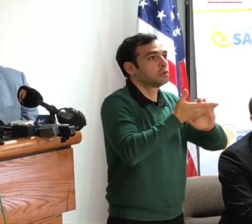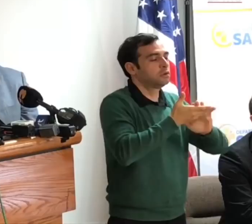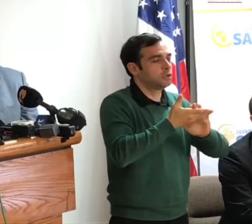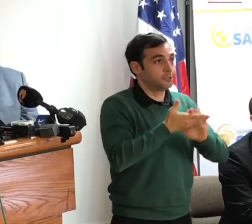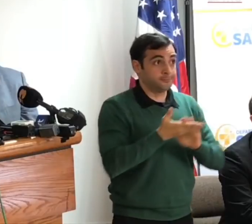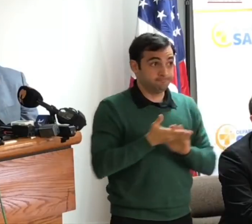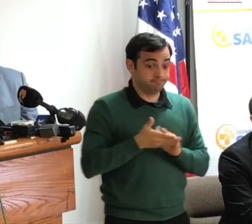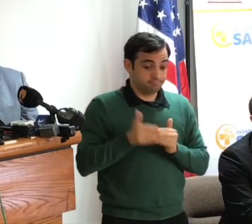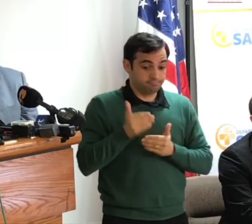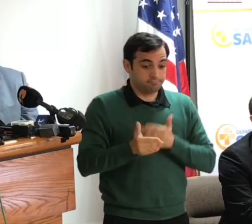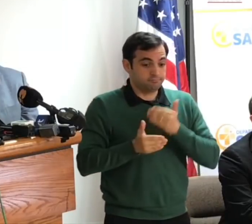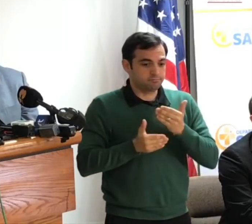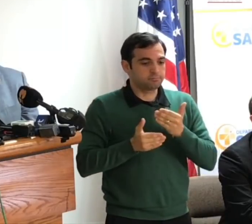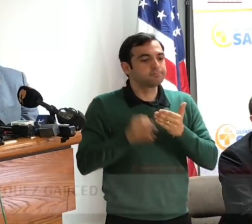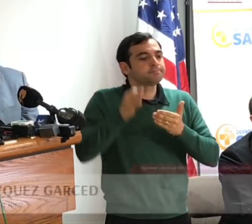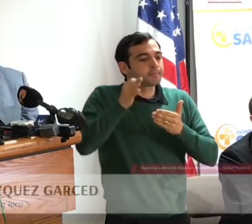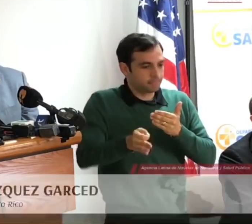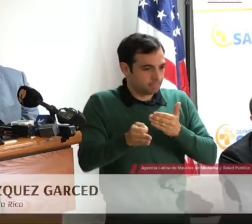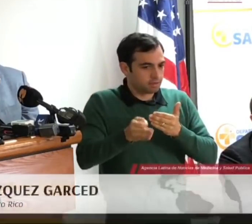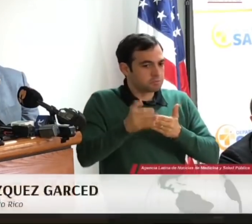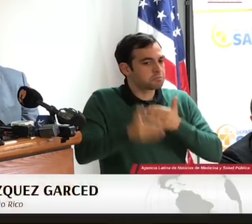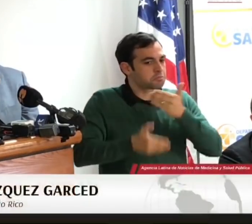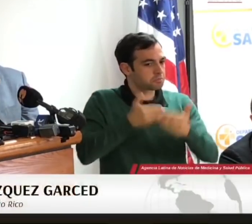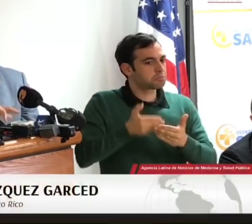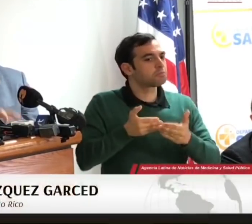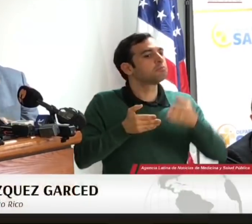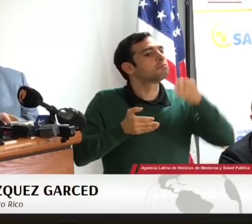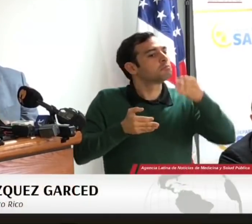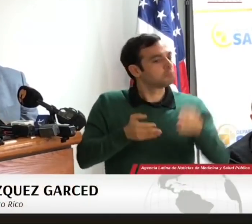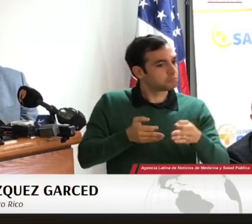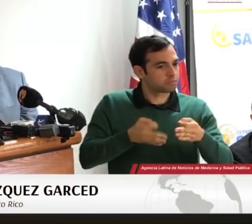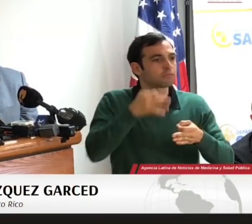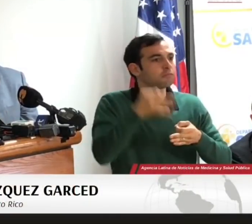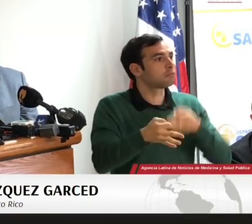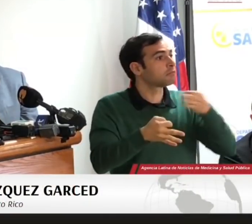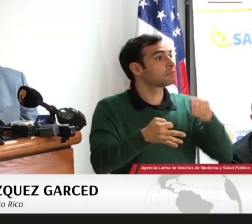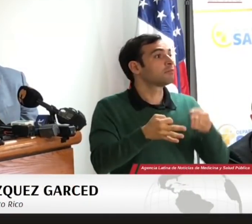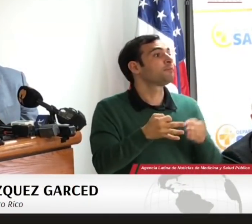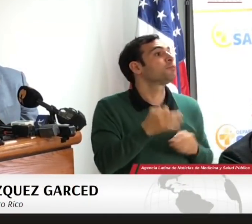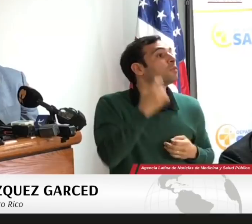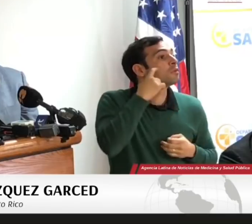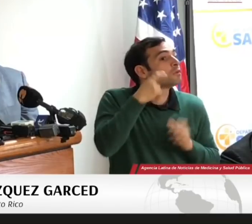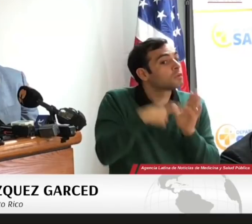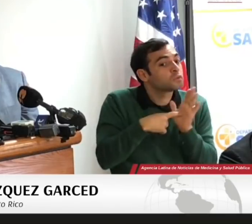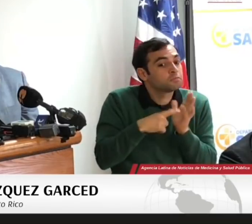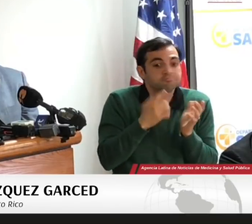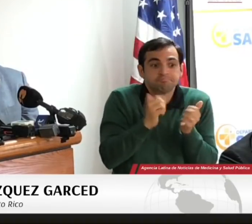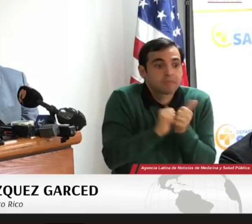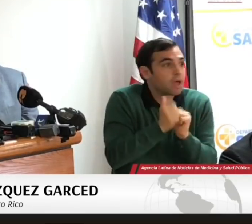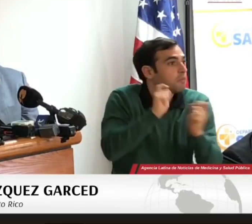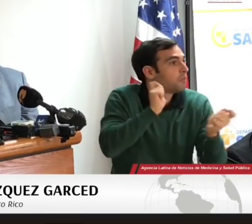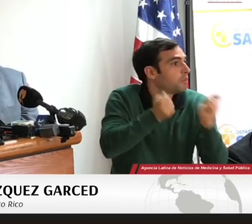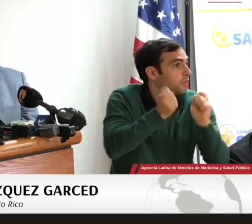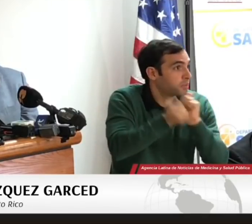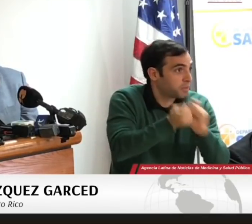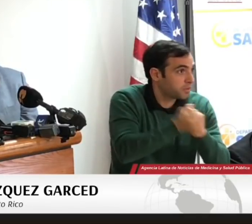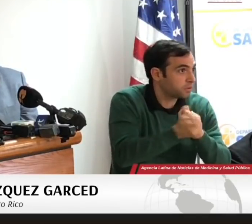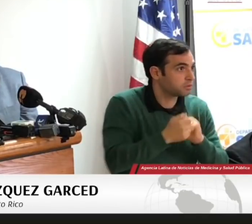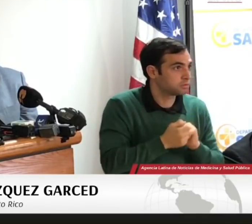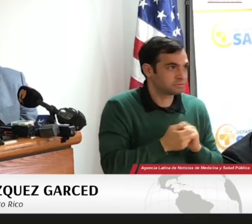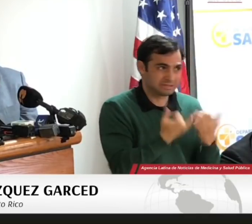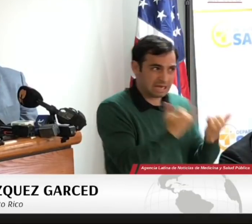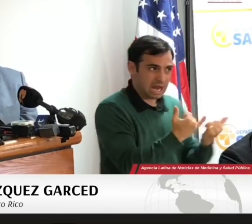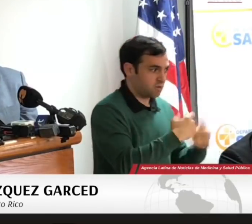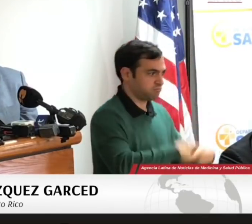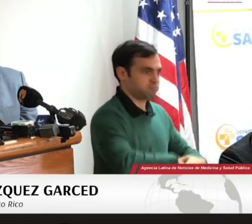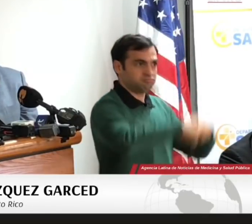determinaciones de conformidad como se vaya desarrollando la situación en este momento. No tenemos la necesidad de suspender las